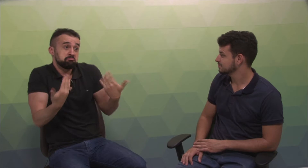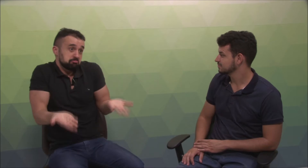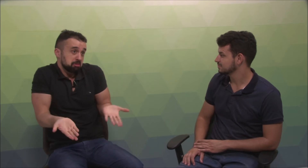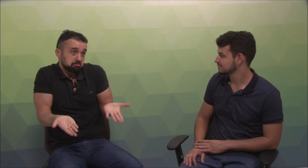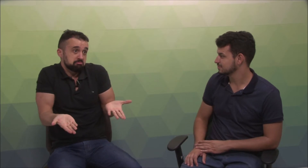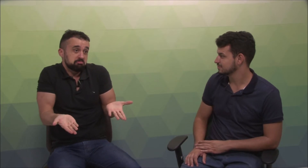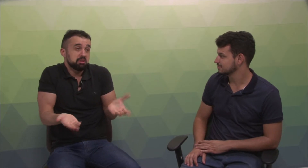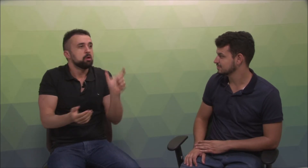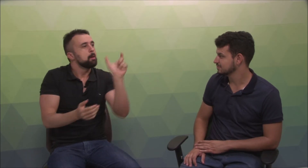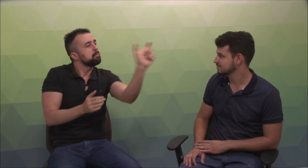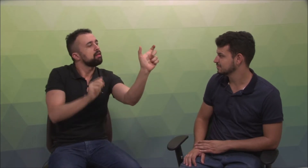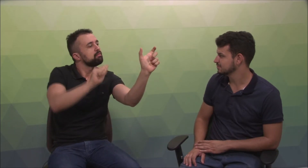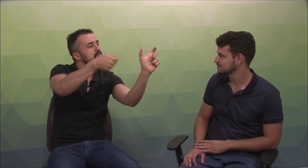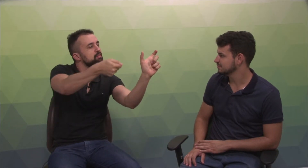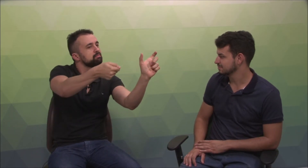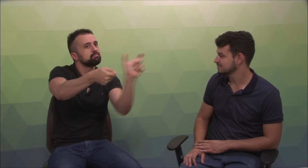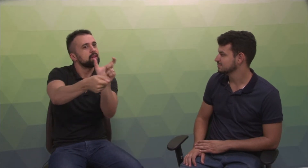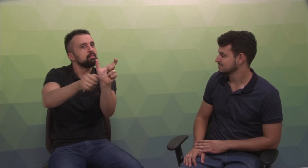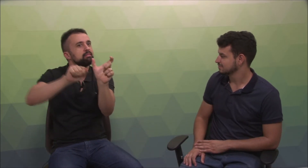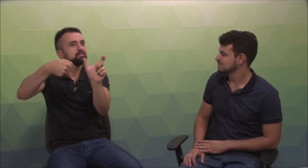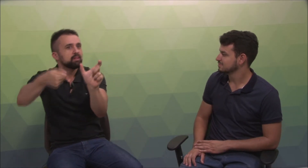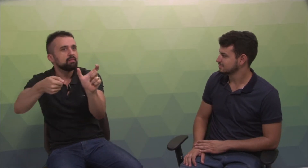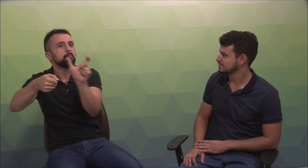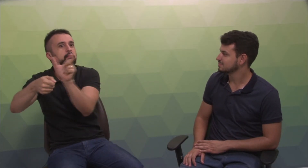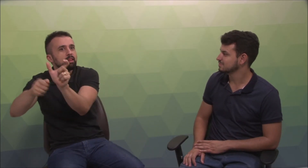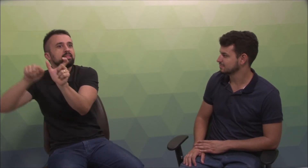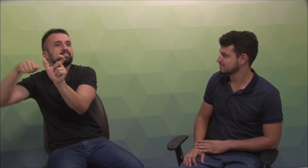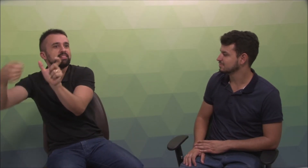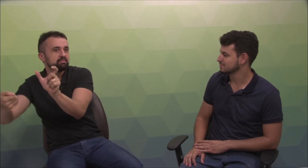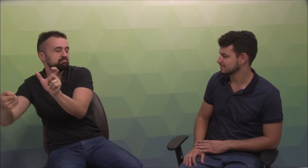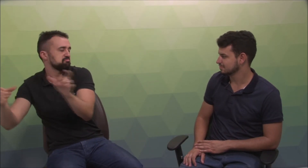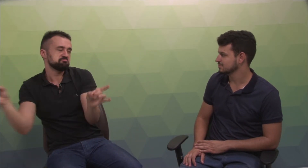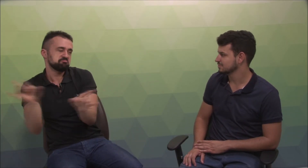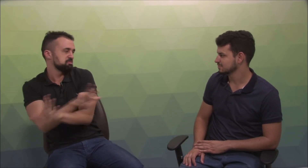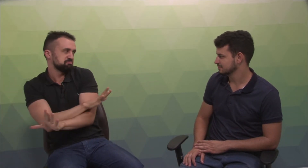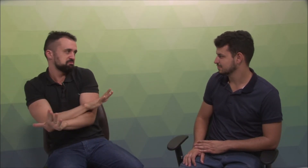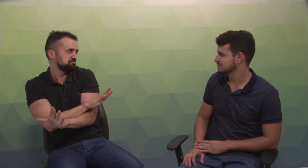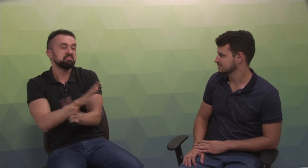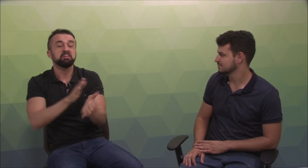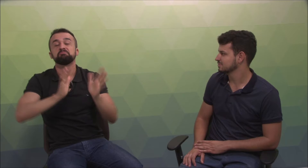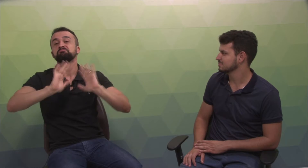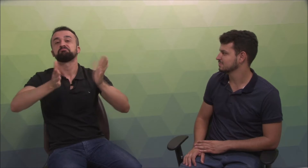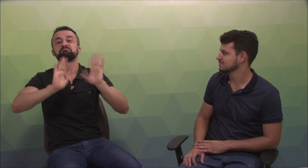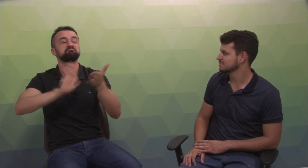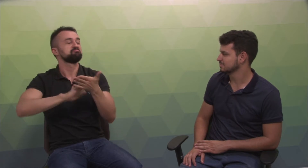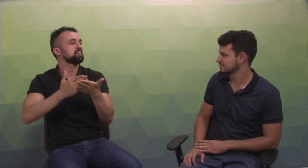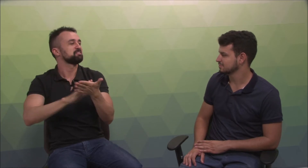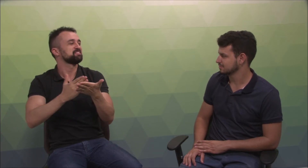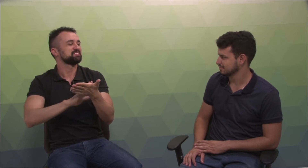Libras é uma espécie de português sinalizado, então basta pegarmos uma sequência